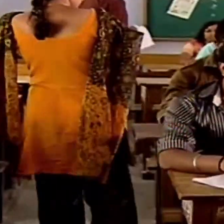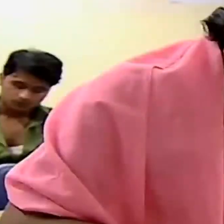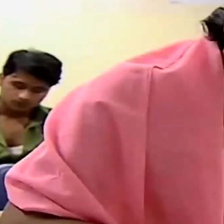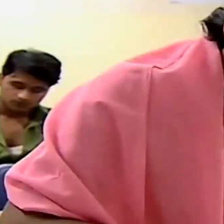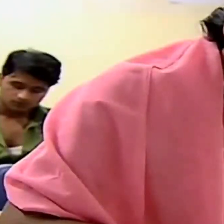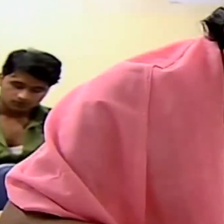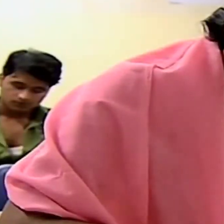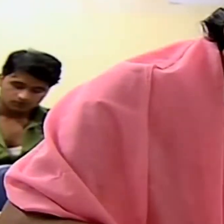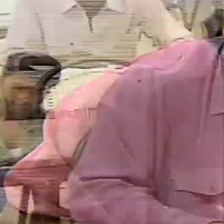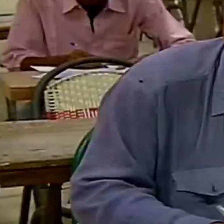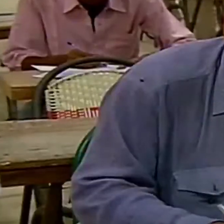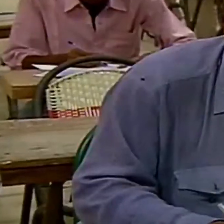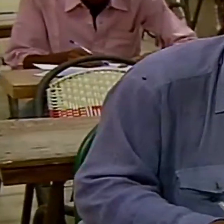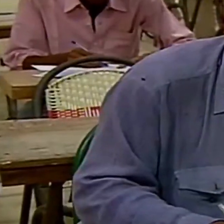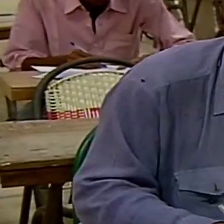क्यों मिलता फिर